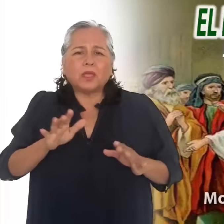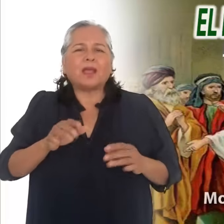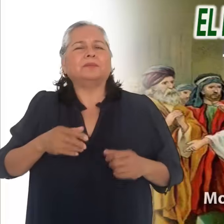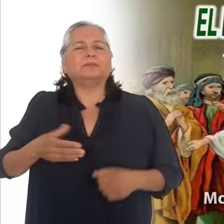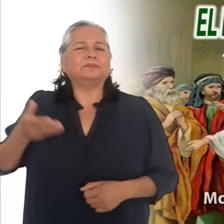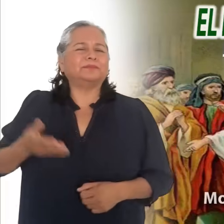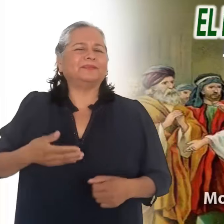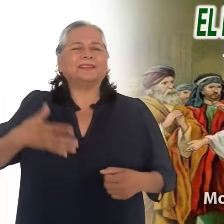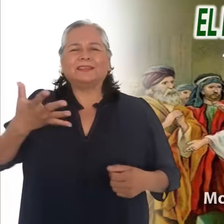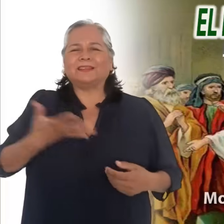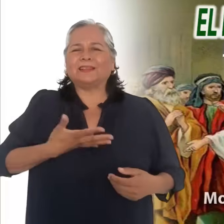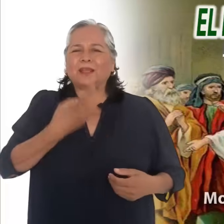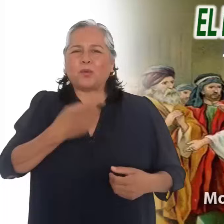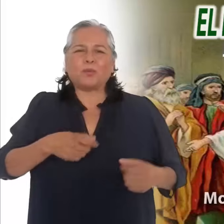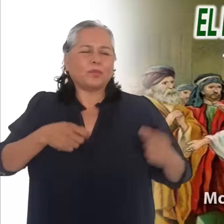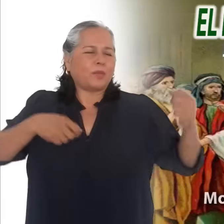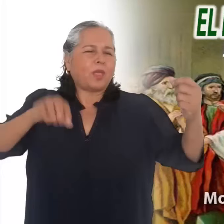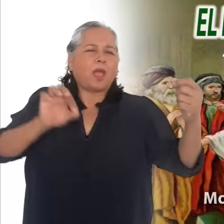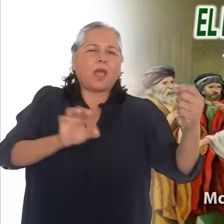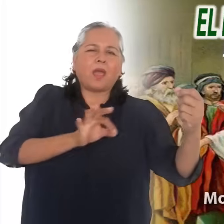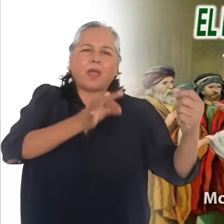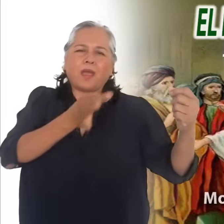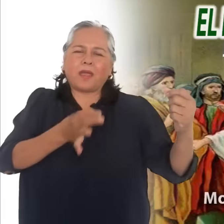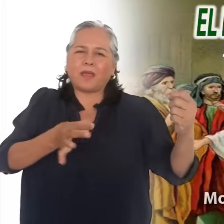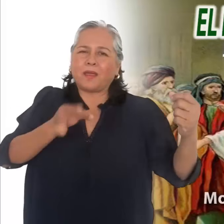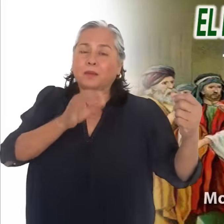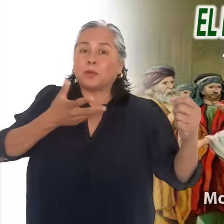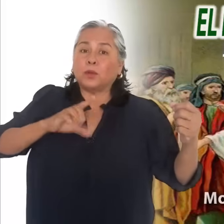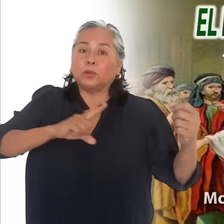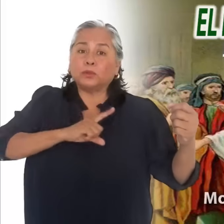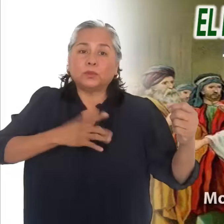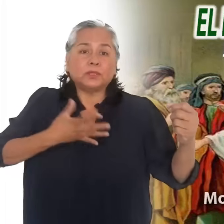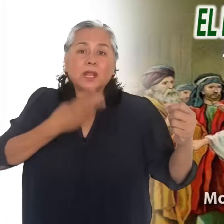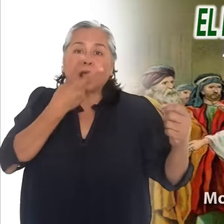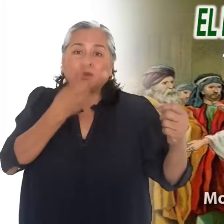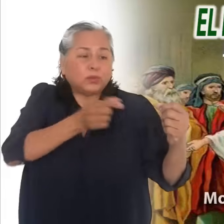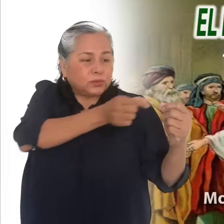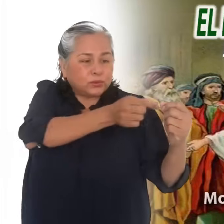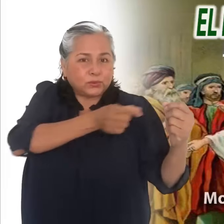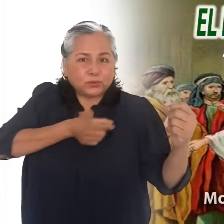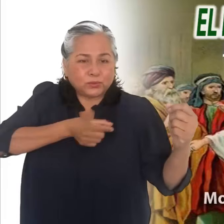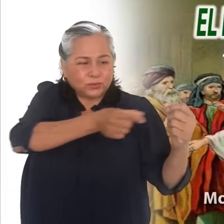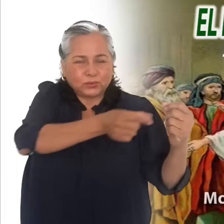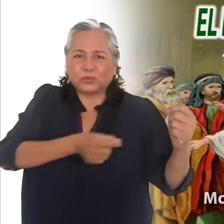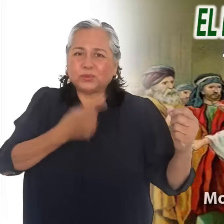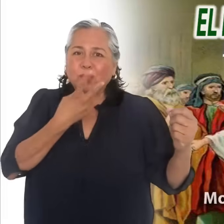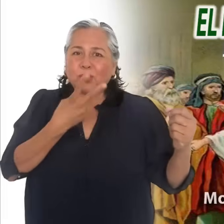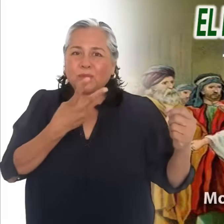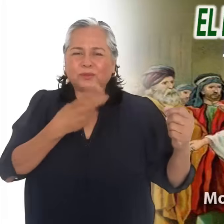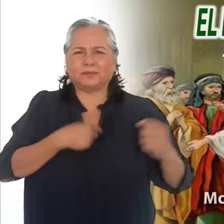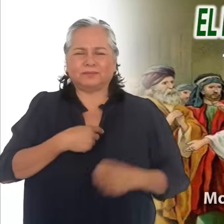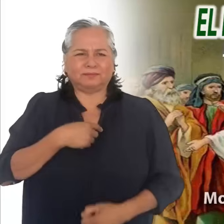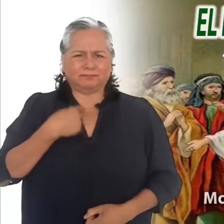violín hecho por sus propias manos, que solamente tenía dos cuerdas. Al preguntarle al respecto me